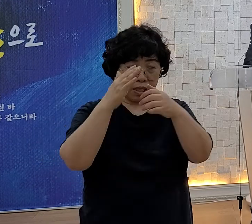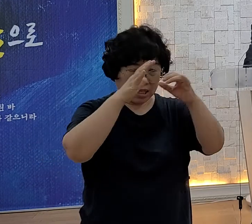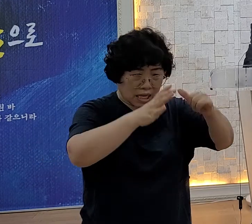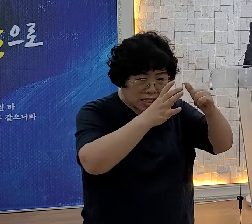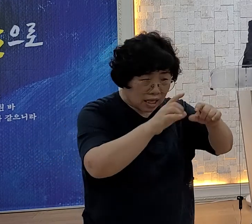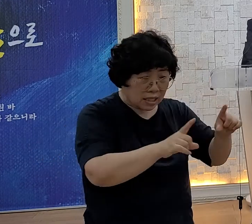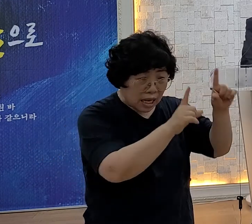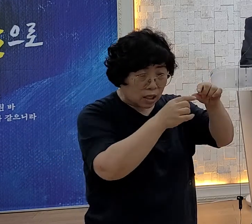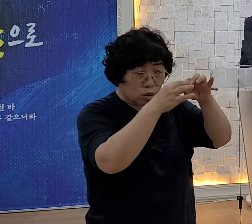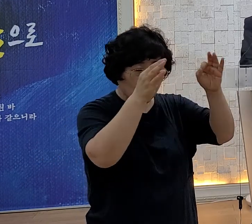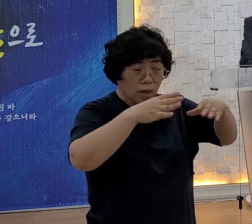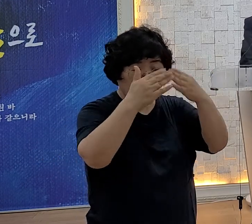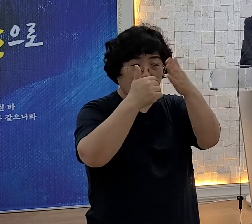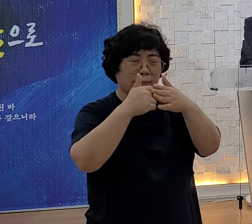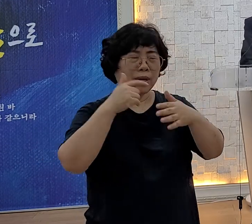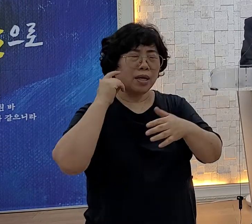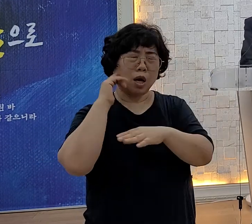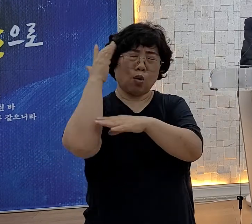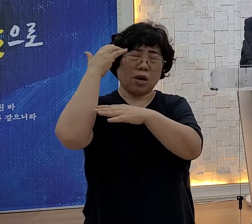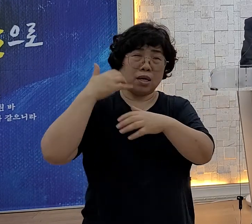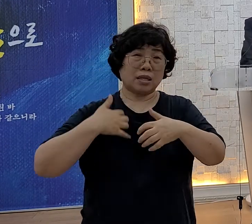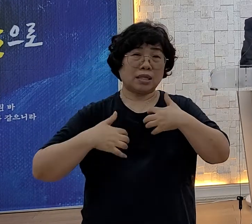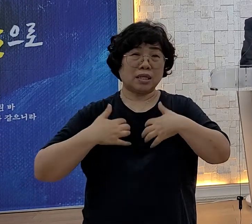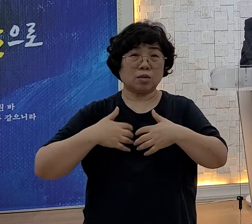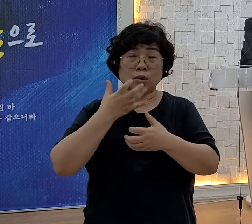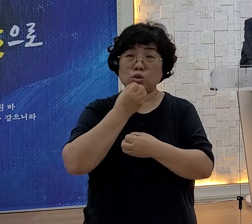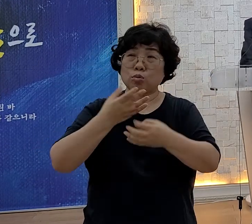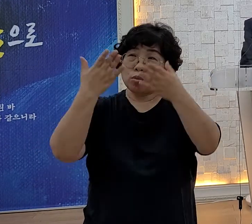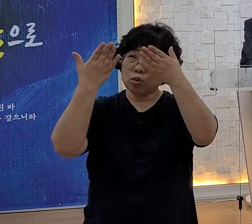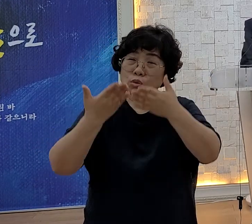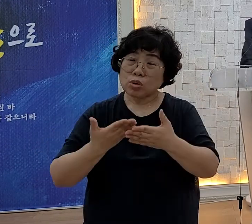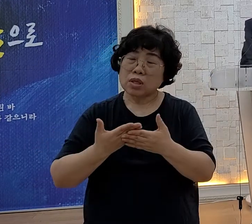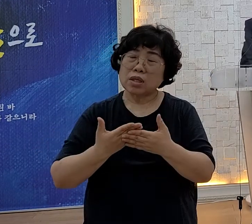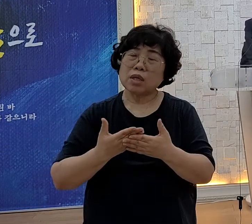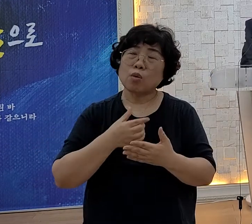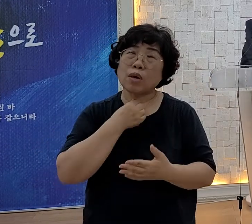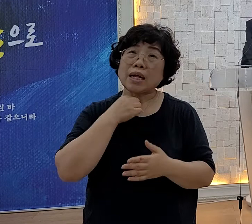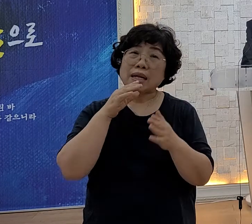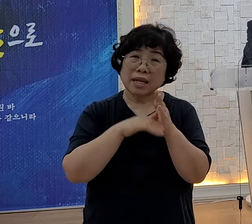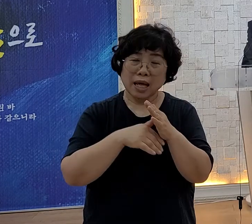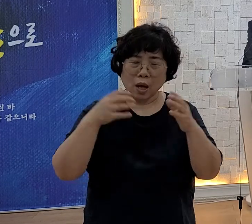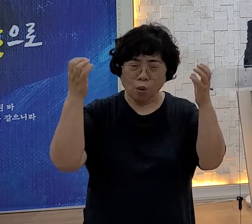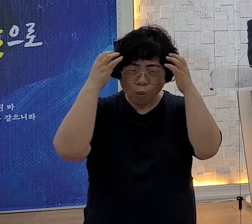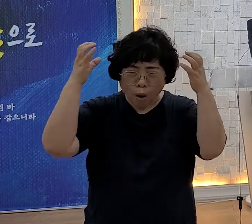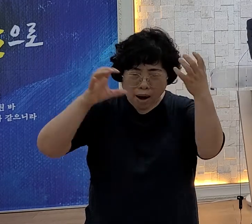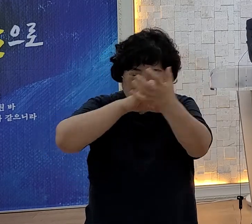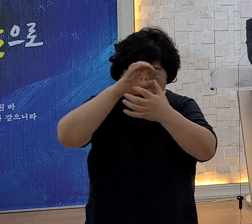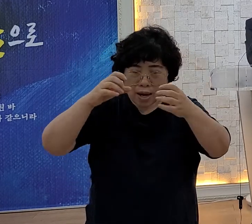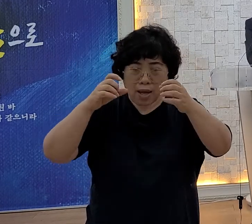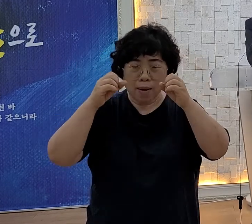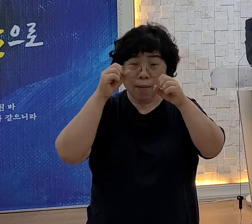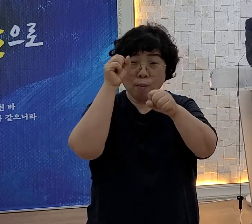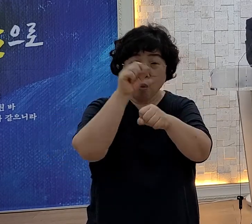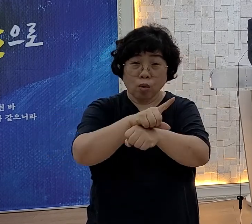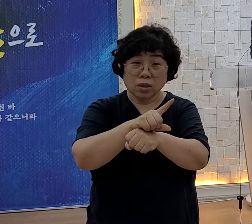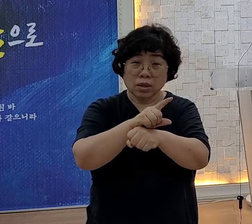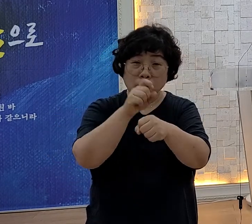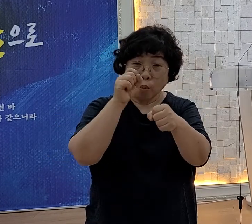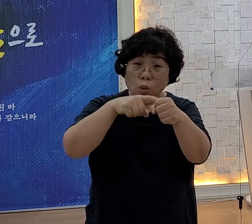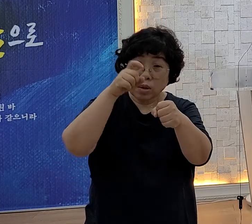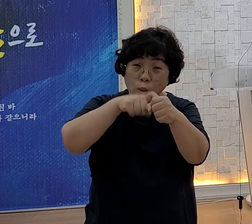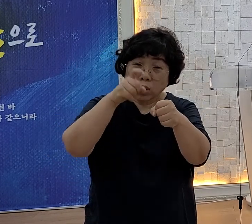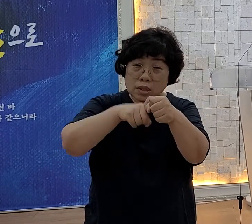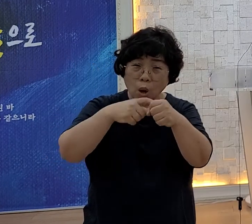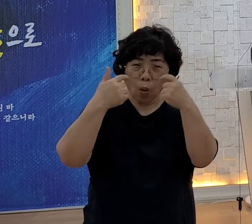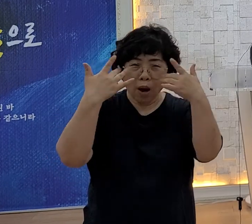영광과 즐거움의 축복을 누리기 원한다. 어떻게 해야 된다고요? 이 환난의 목적을 분명히 이해할 때. 여러분